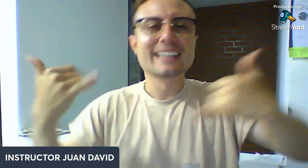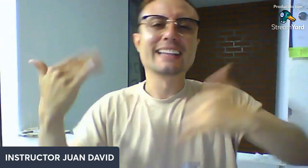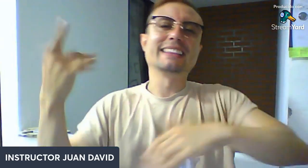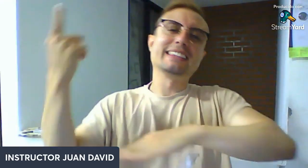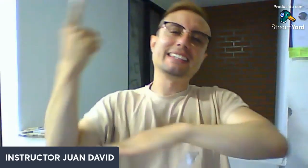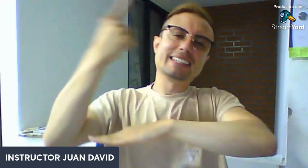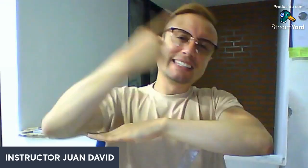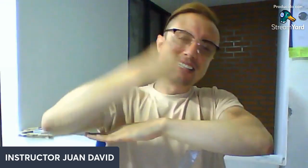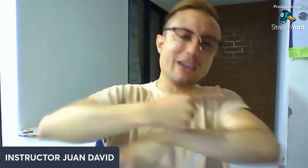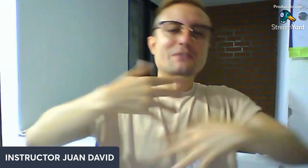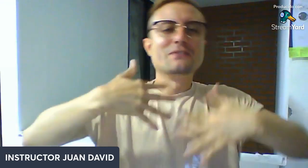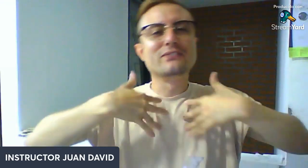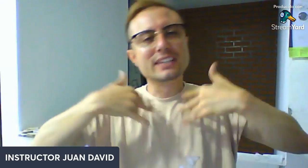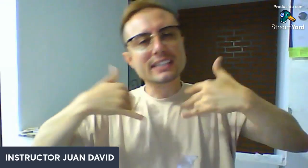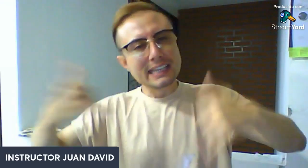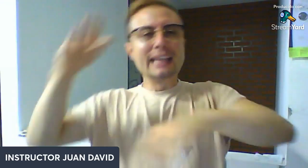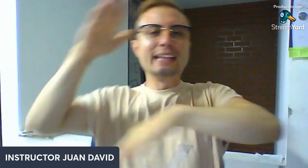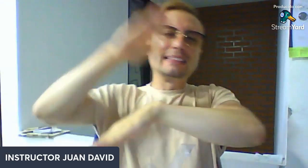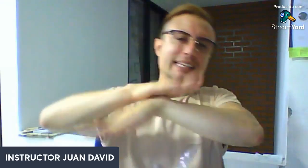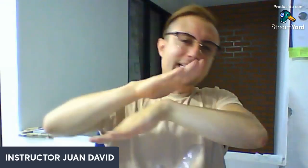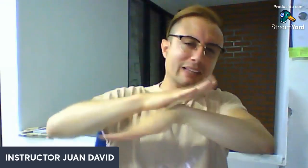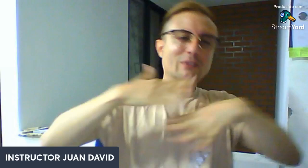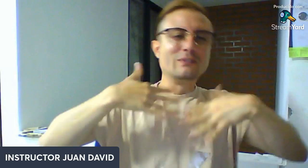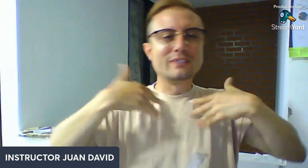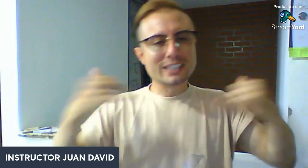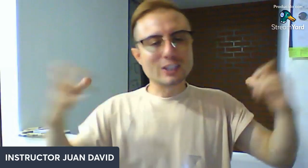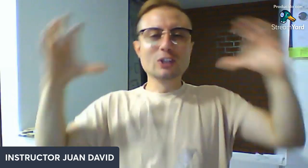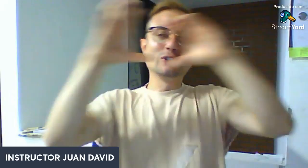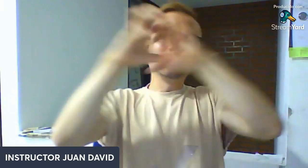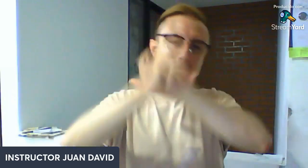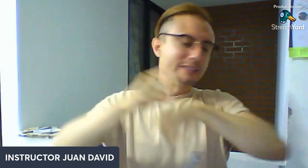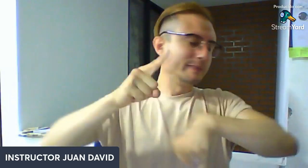mundo. Feliz día, feliz tarde o feliz